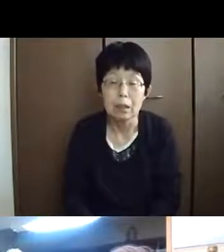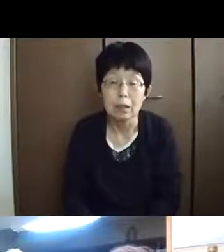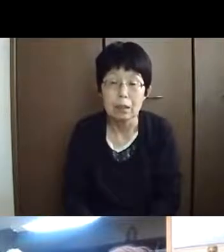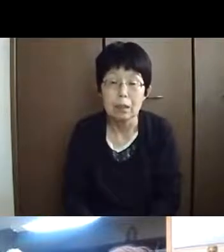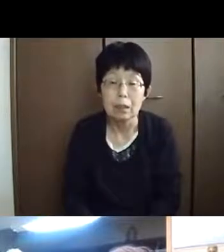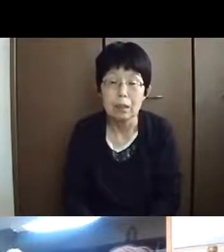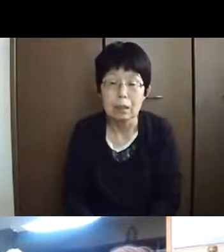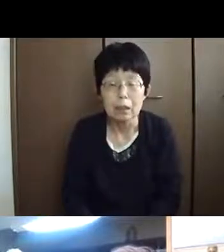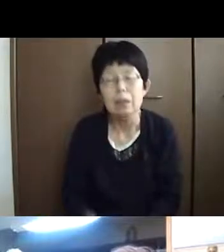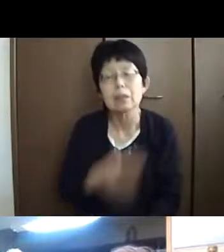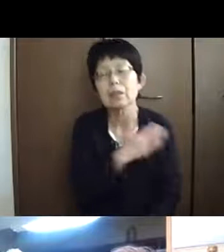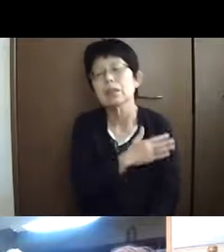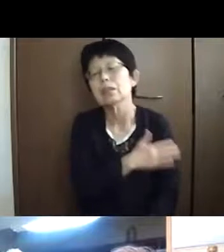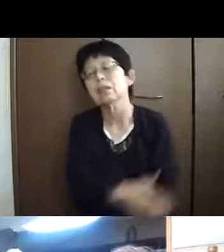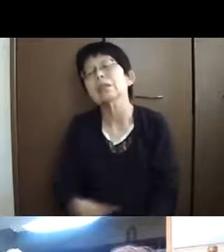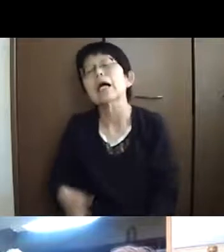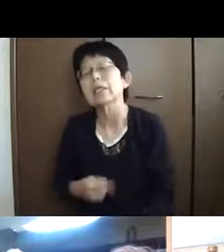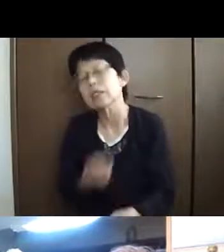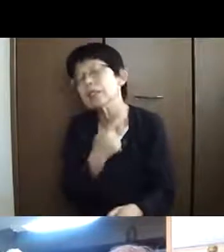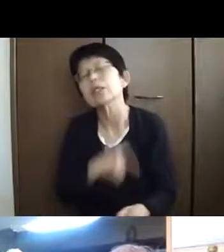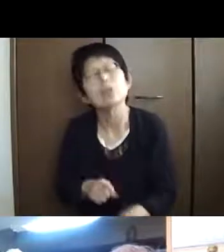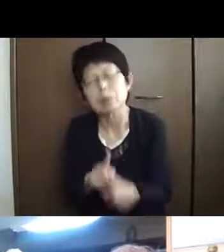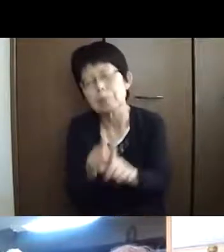体力がついていかなくなってやめた時に、